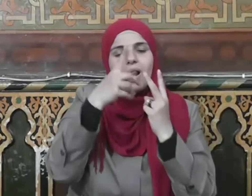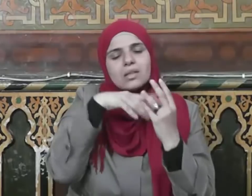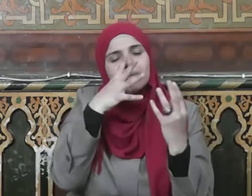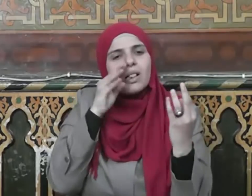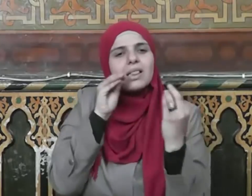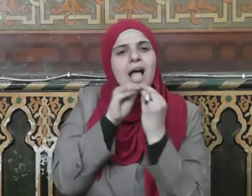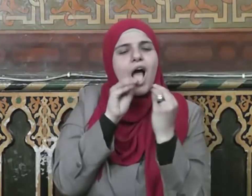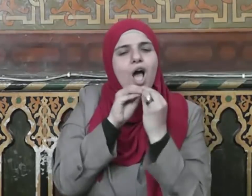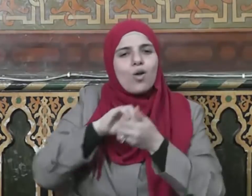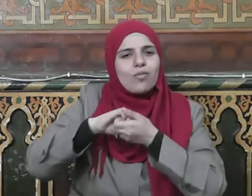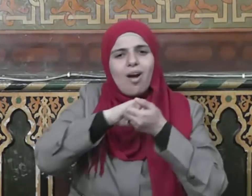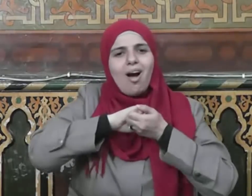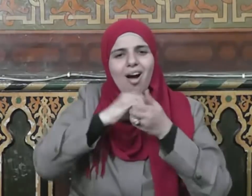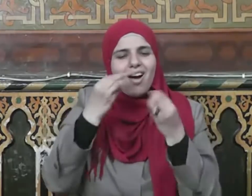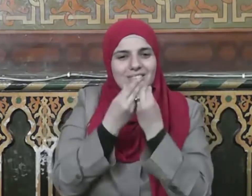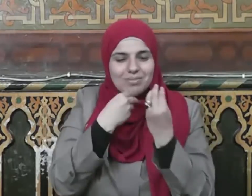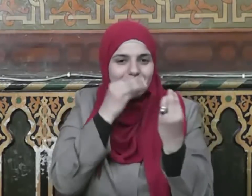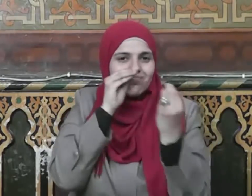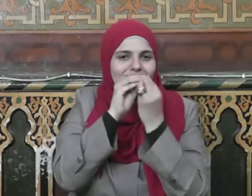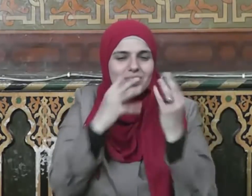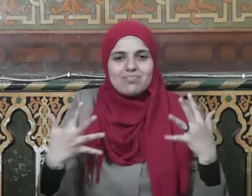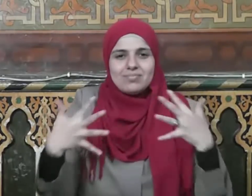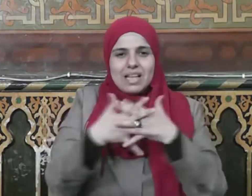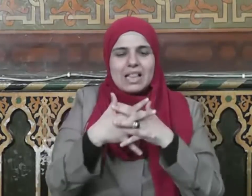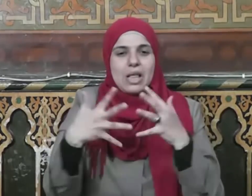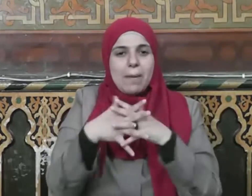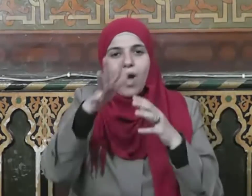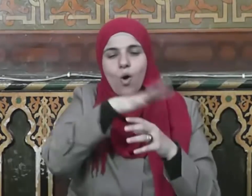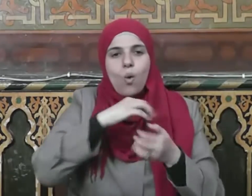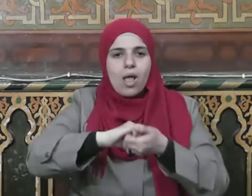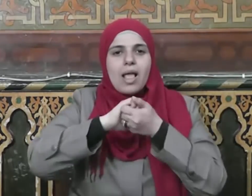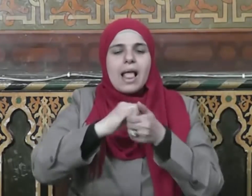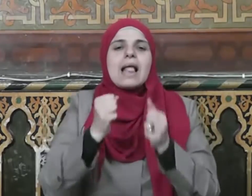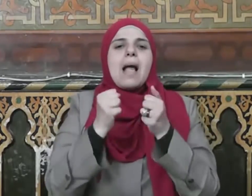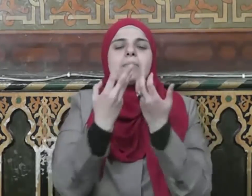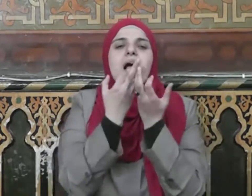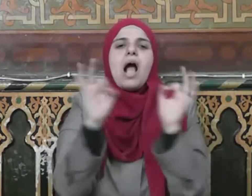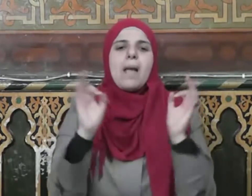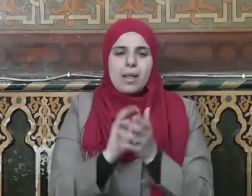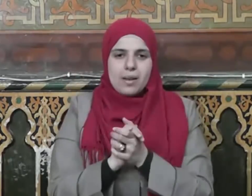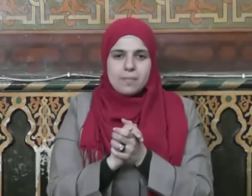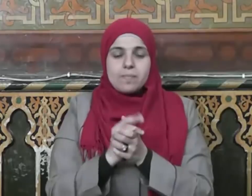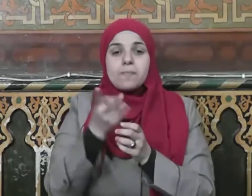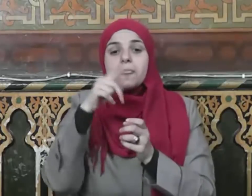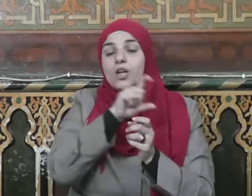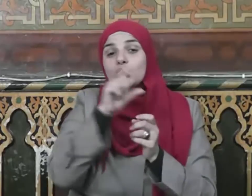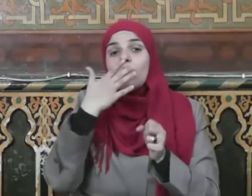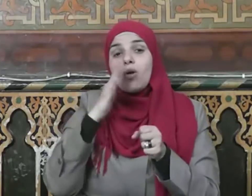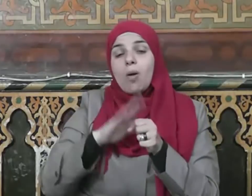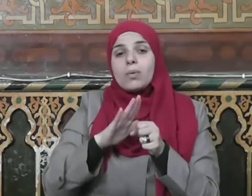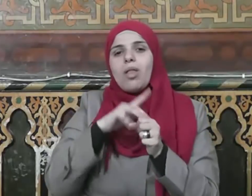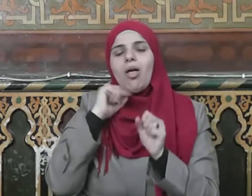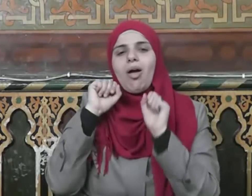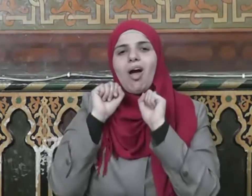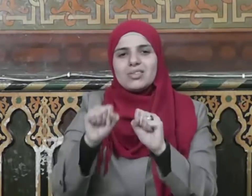وتقوية الروابط الاجتماعية بين الناس بصفة عامة وفي الشهر الفضيل بصفة خاصة.